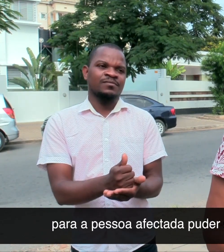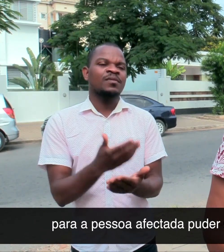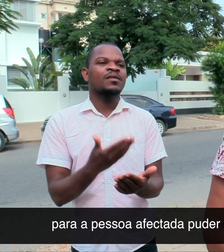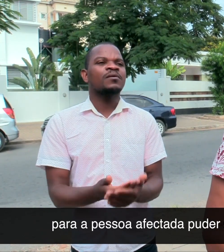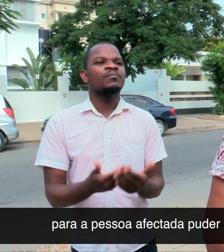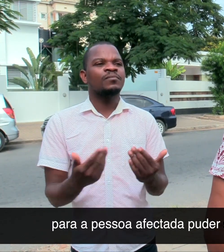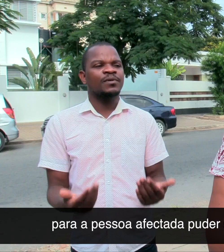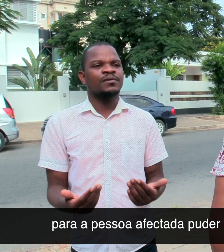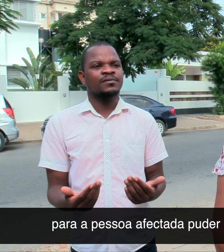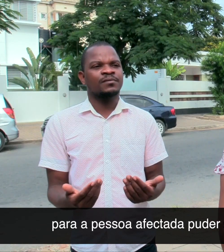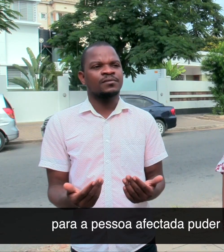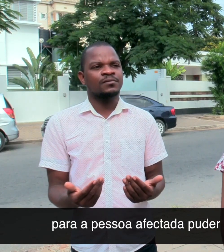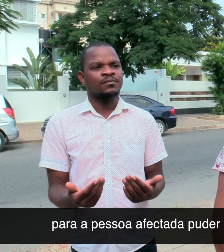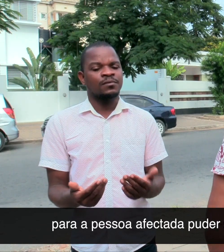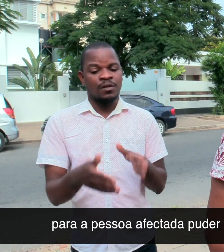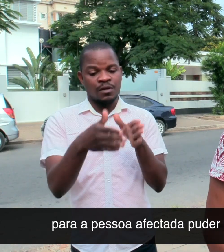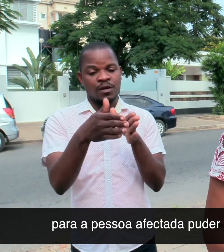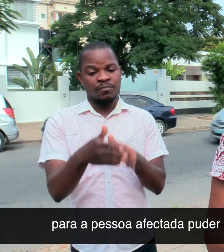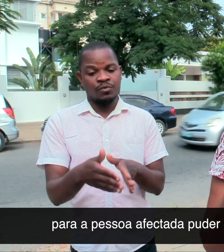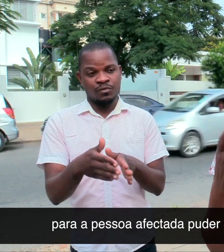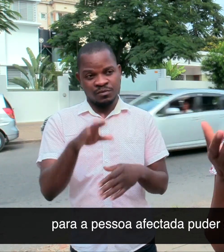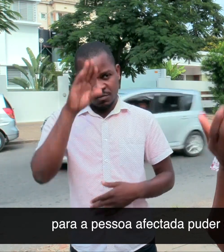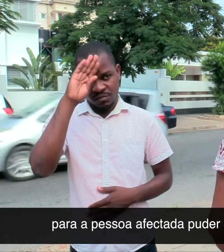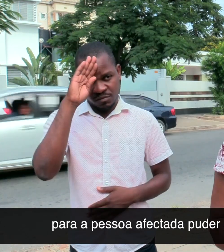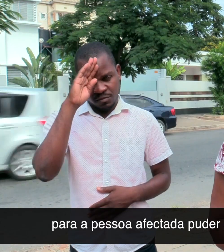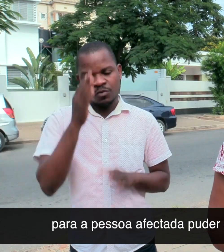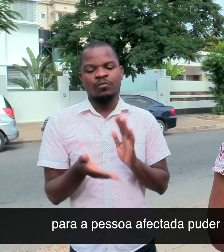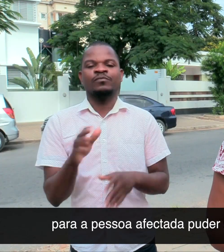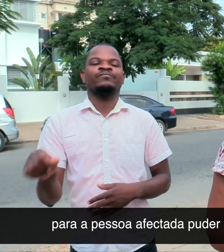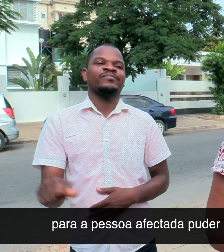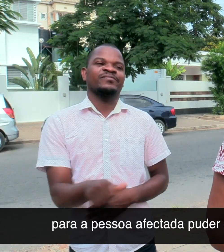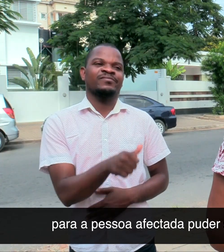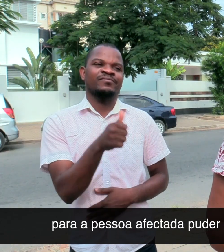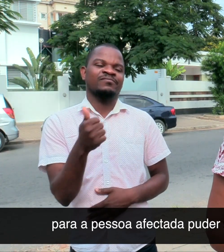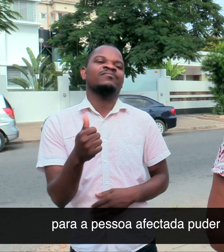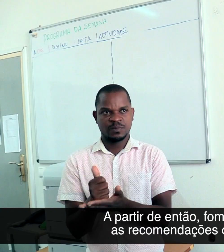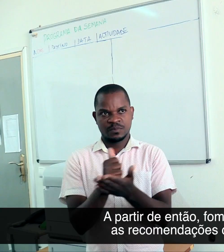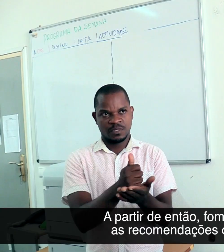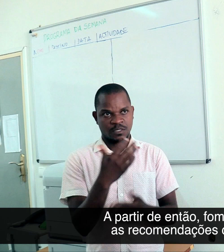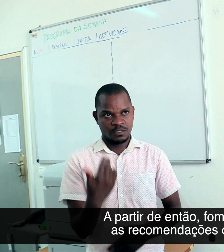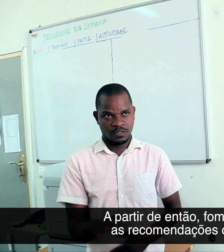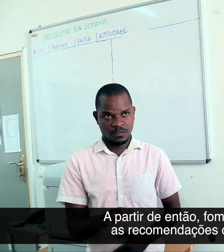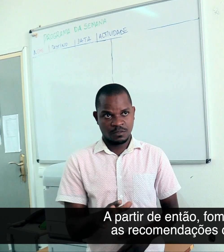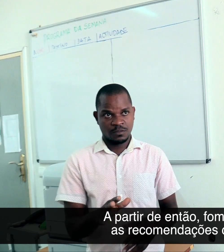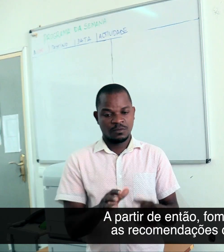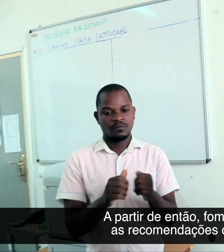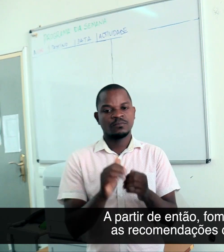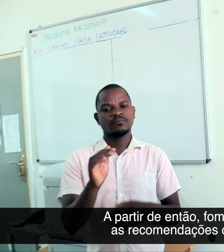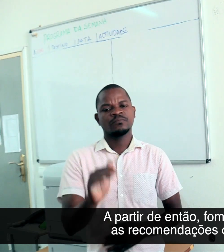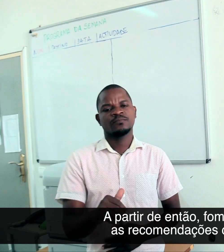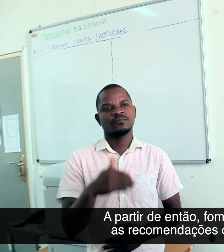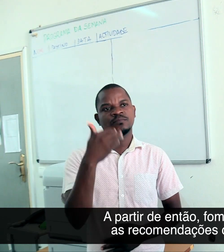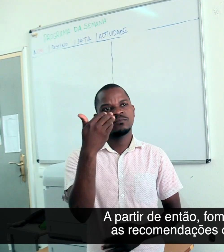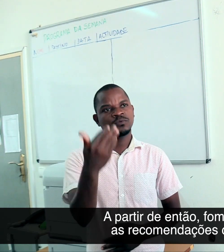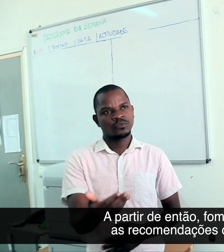poder, para a pessoa afetada poder superar com muita rapidez. A partir de então, fomos